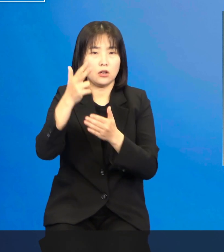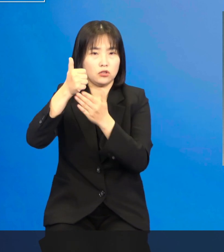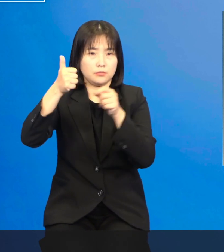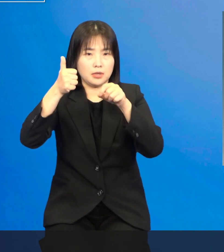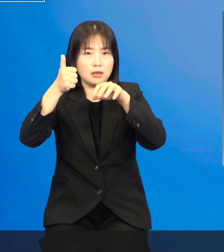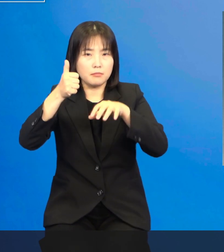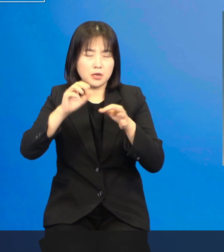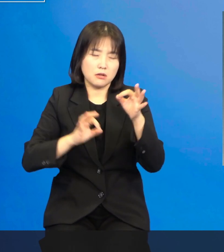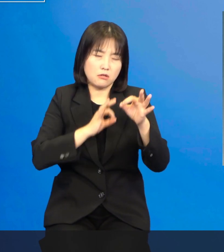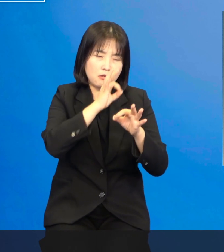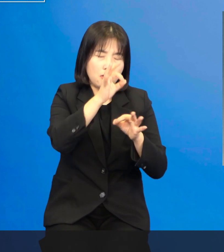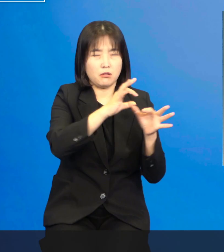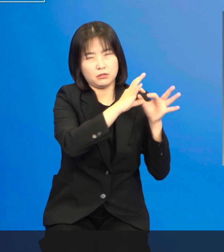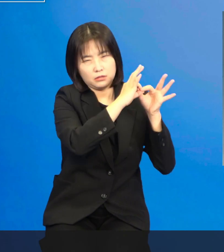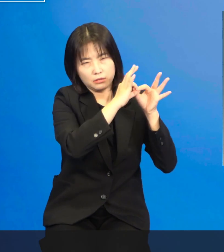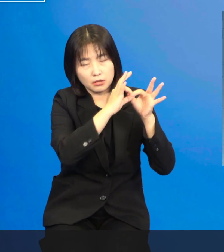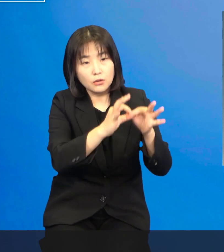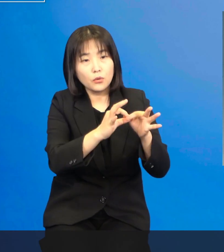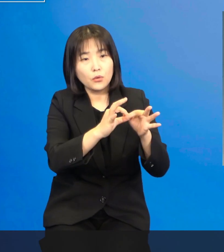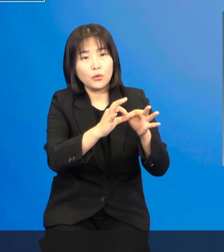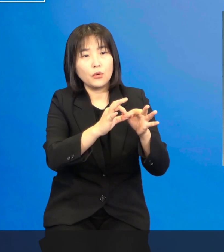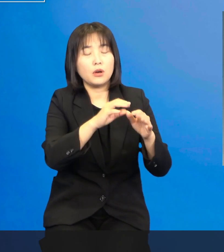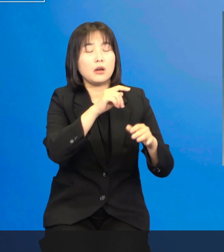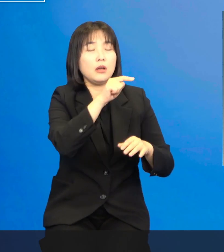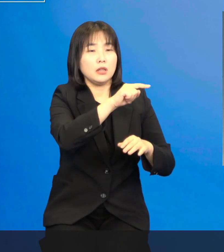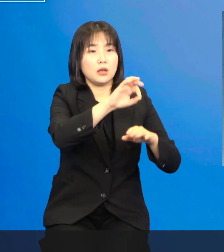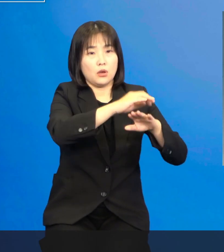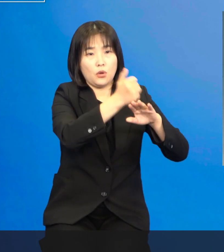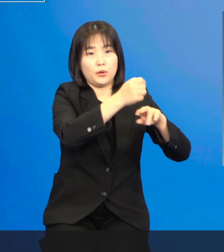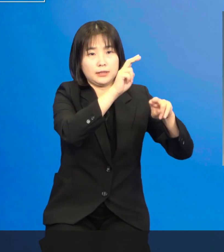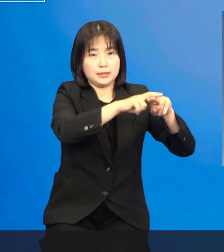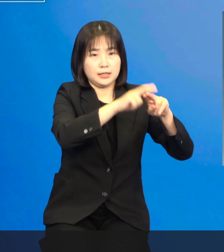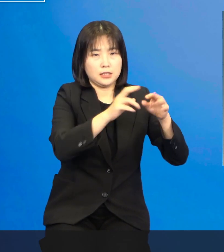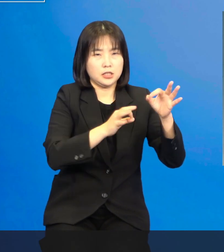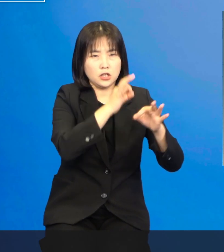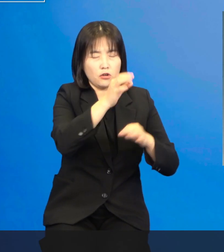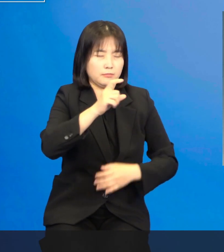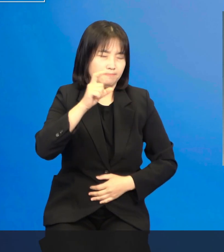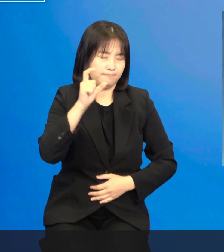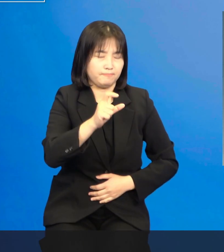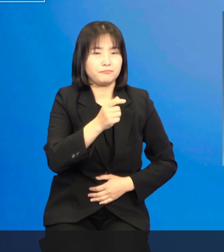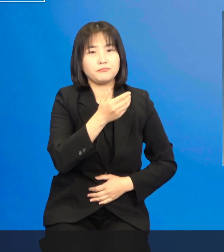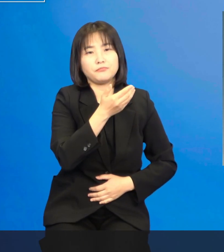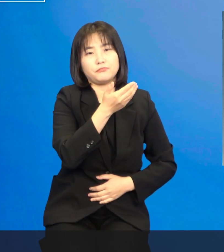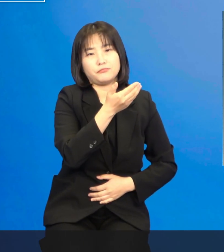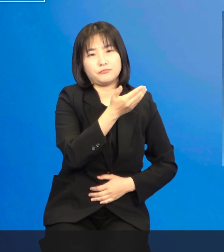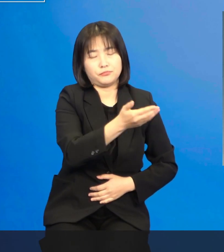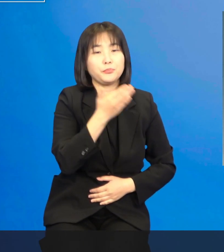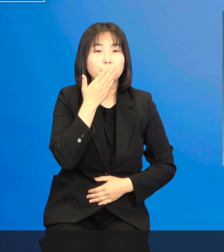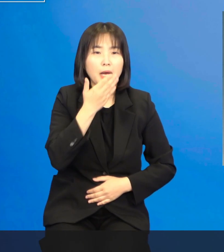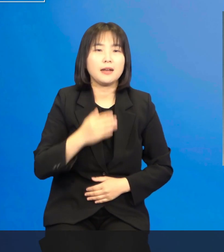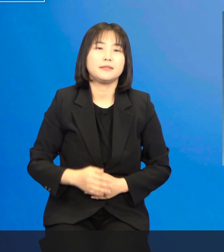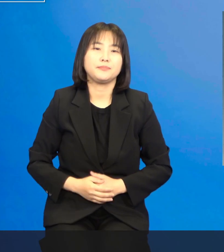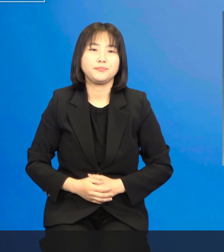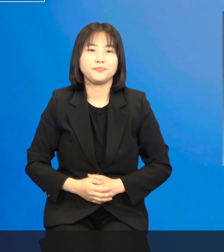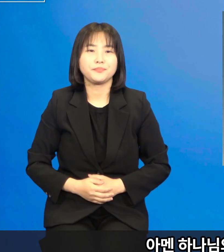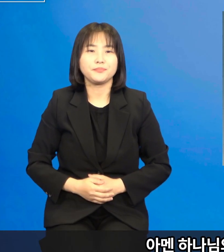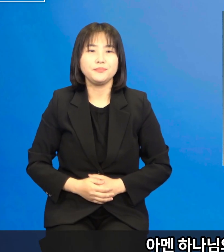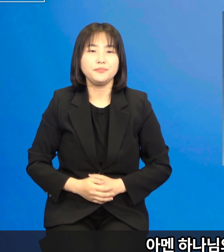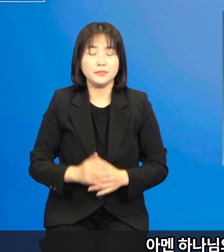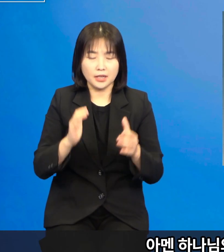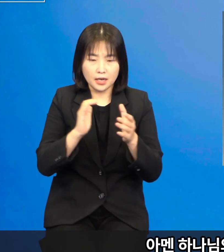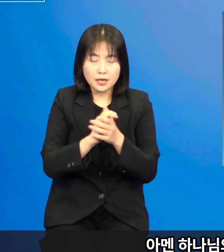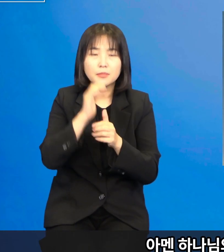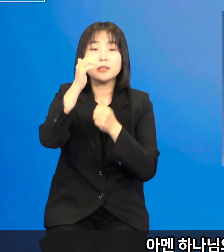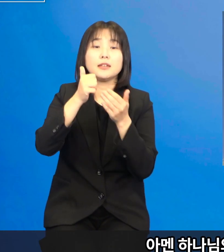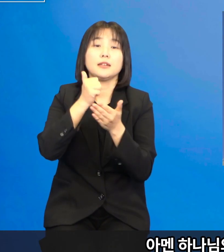나라가 내 앞에서 영원히 이어갈 것이며 내 왕위가 영원히 튼튼하게 서 있을 것이다.